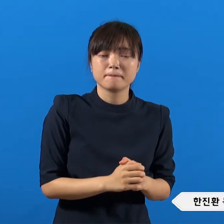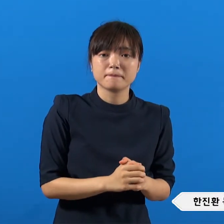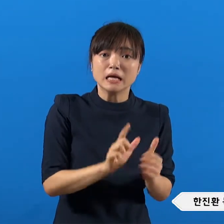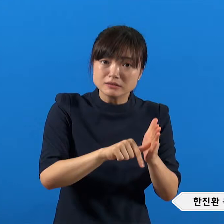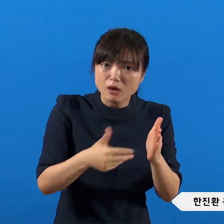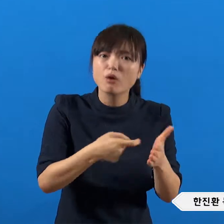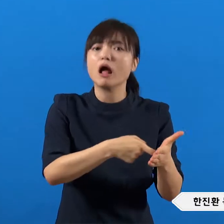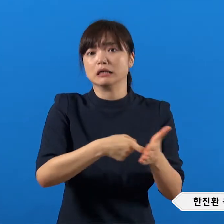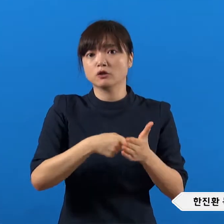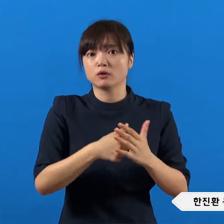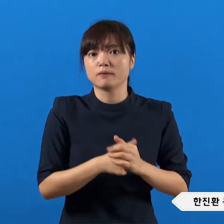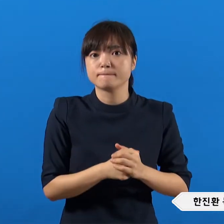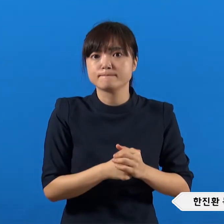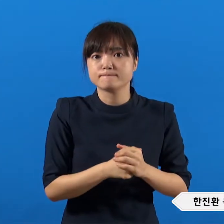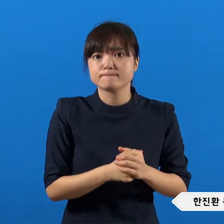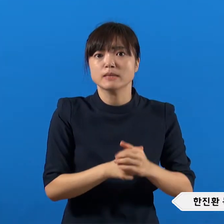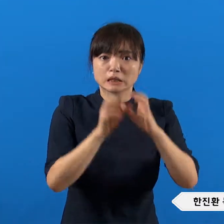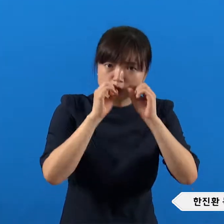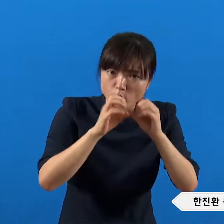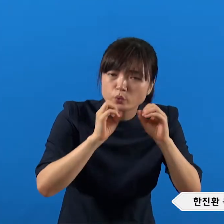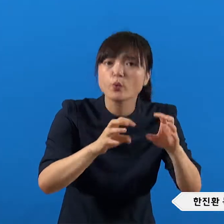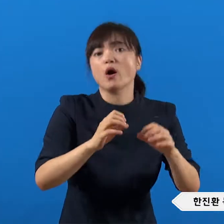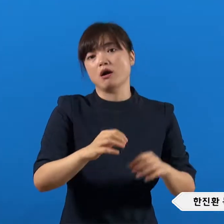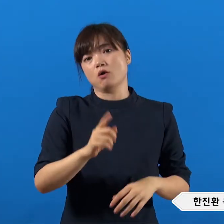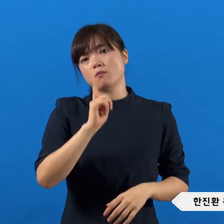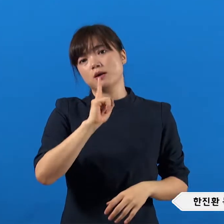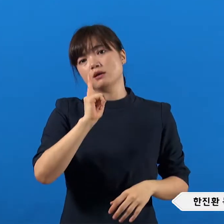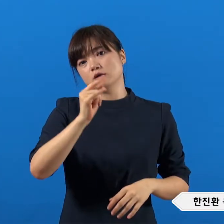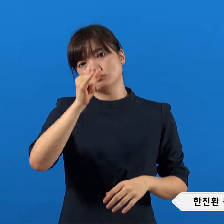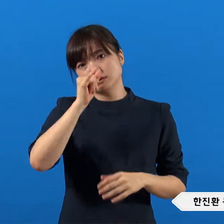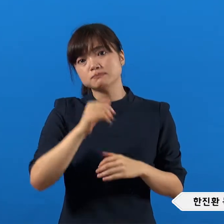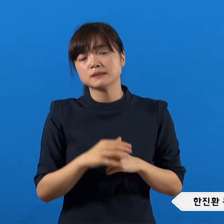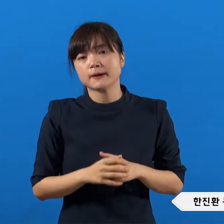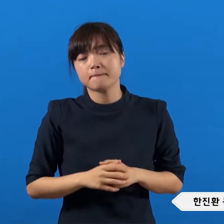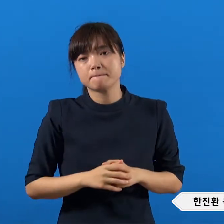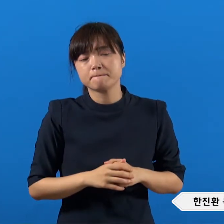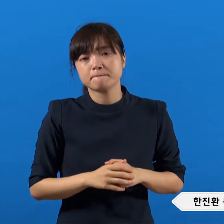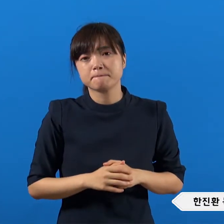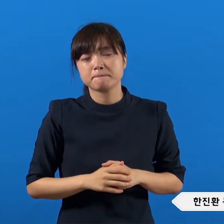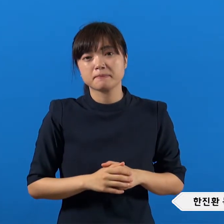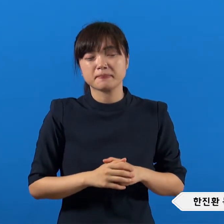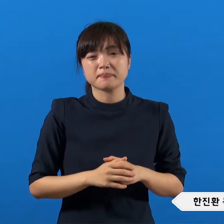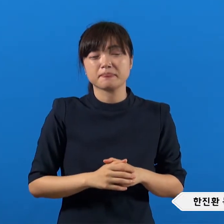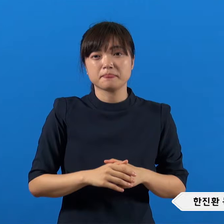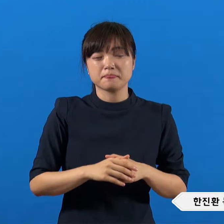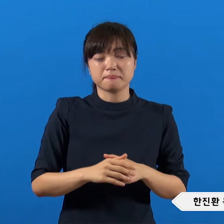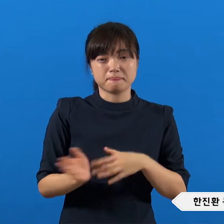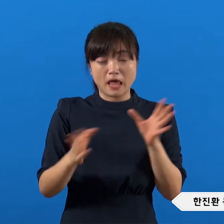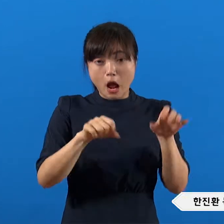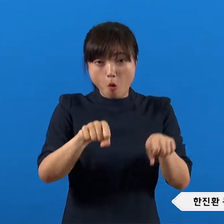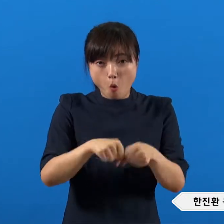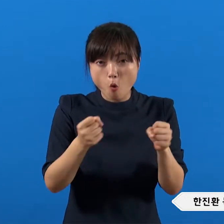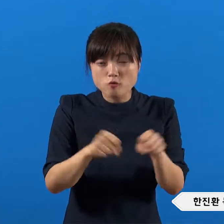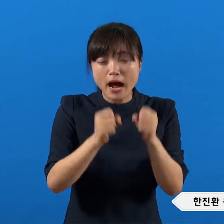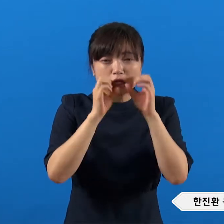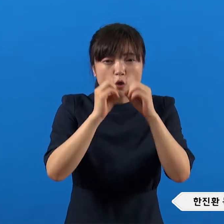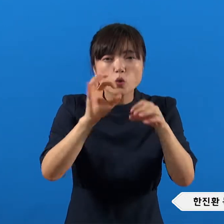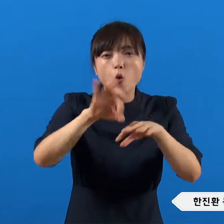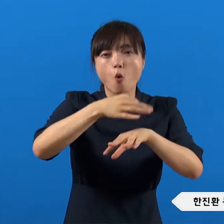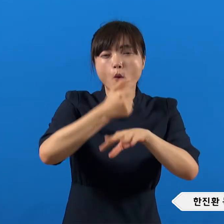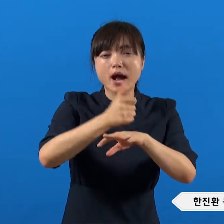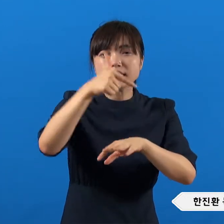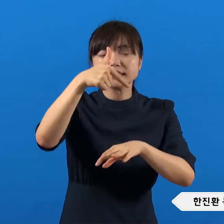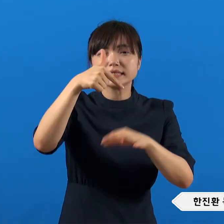세월을 아껴 전도해라 라고 말씀합니다. 고구마 전도왕 김기동 집사가 이런